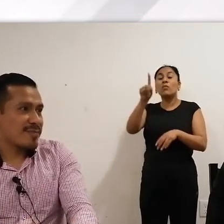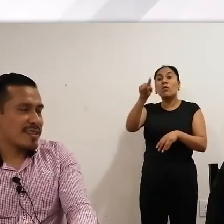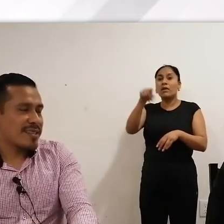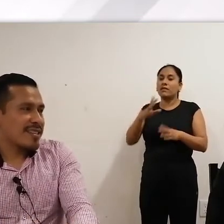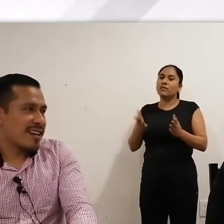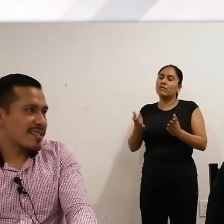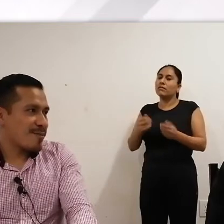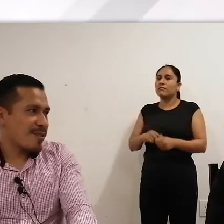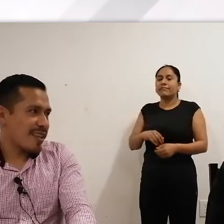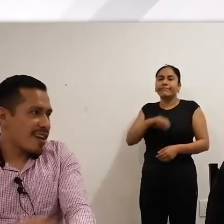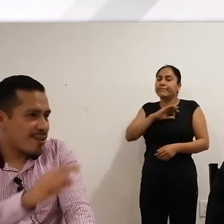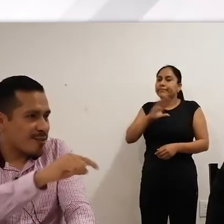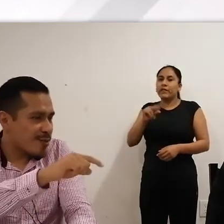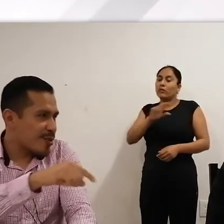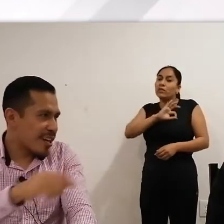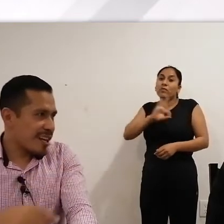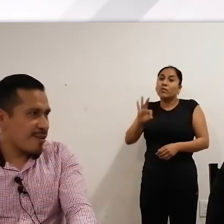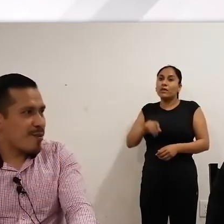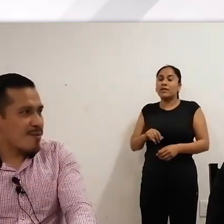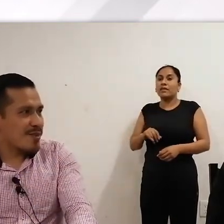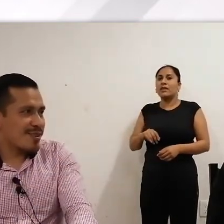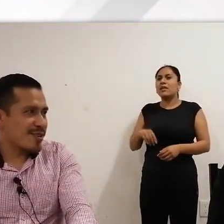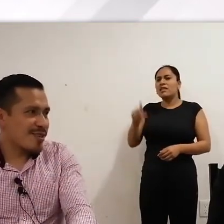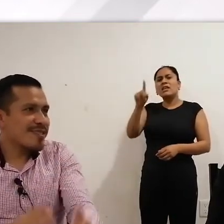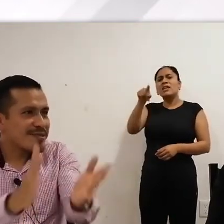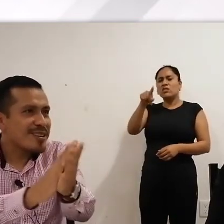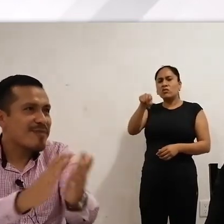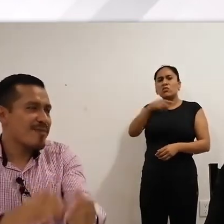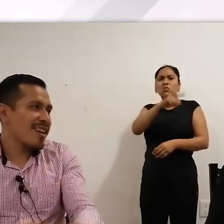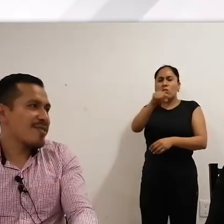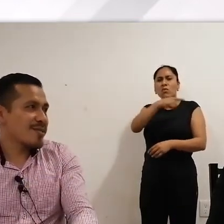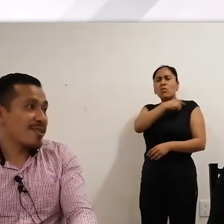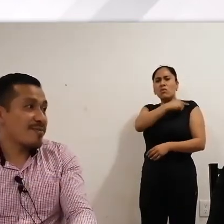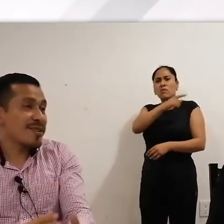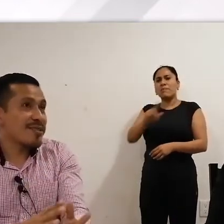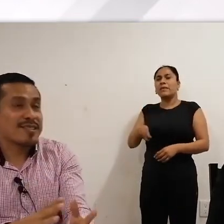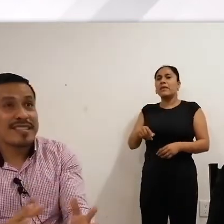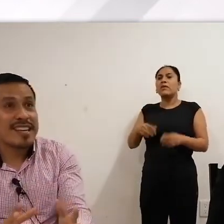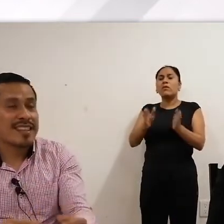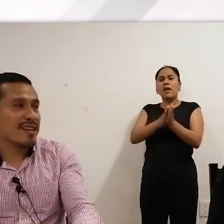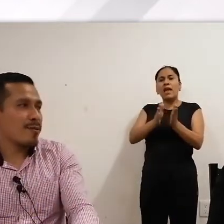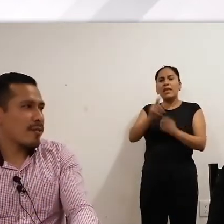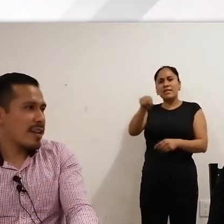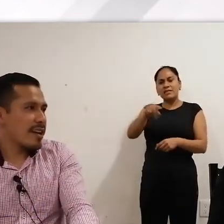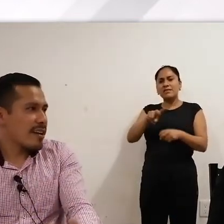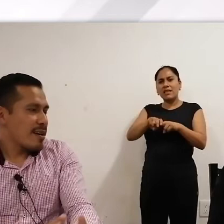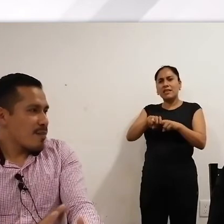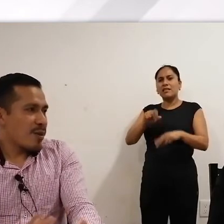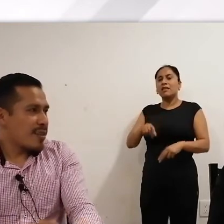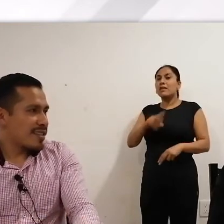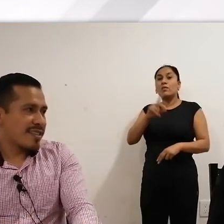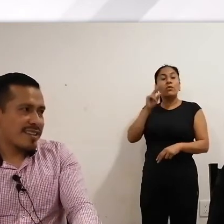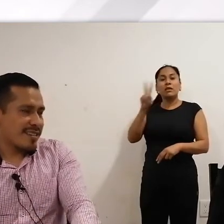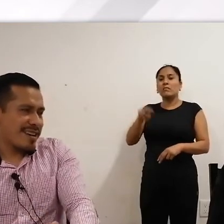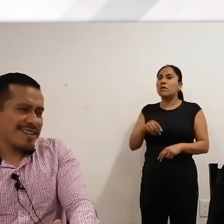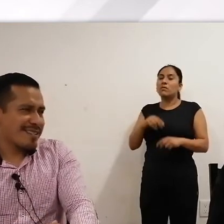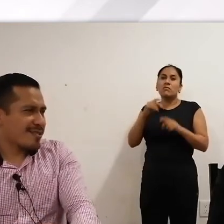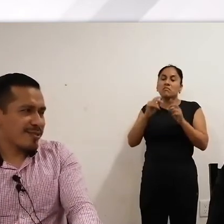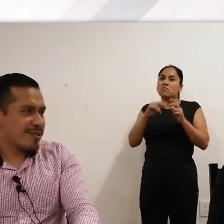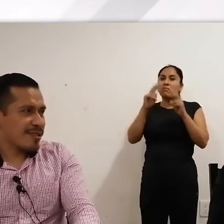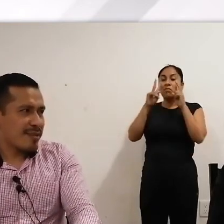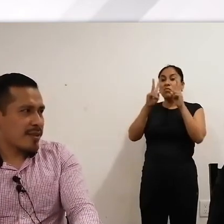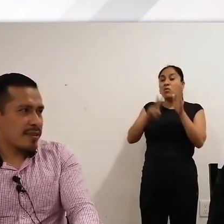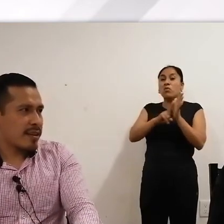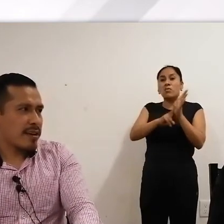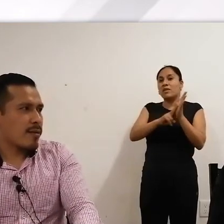En las clases presenciales se voltean con un toque en el hombro, un aplauso, a lo mejor sienten y voltean, pero a